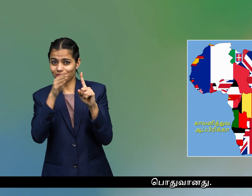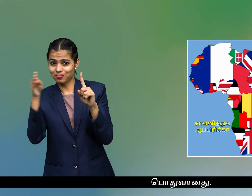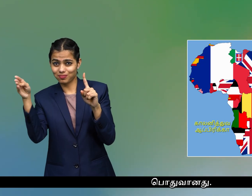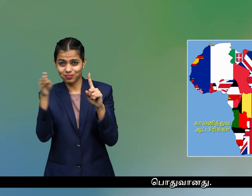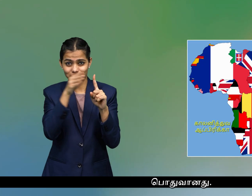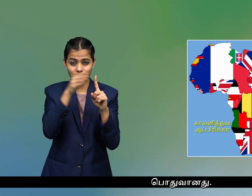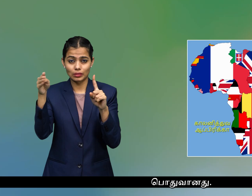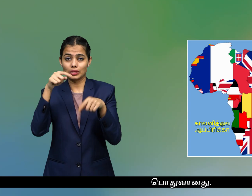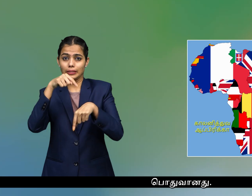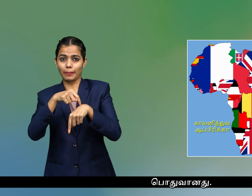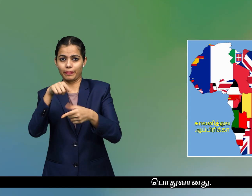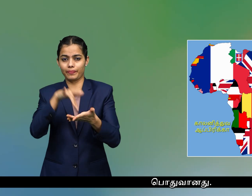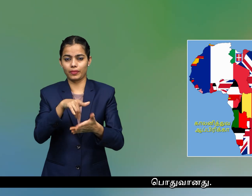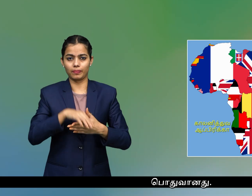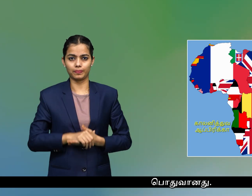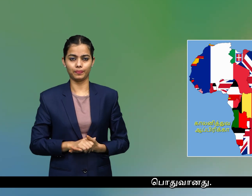இனவெறி பொதுவானது.